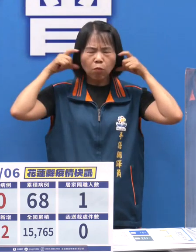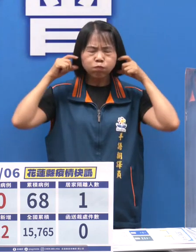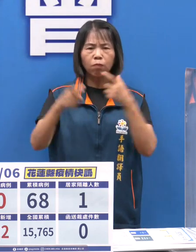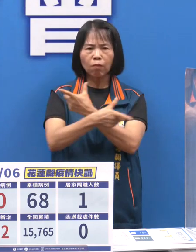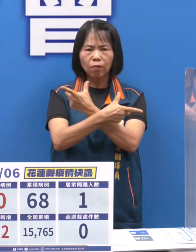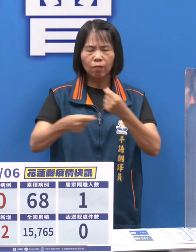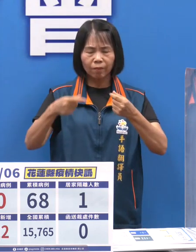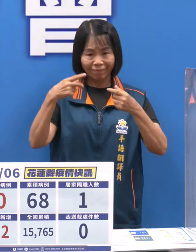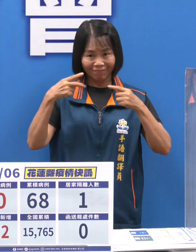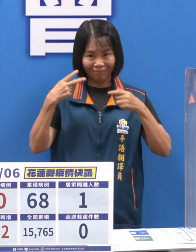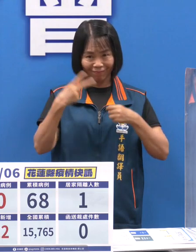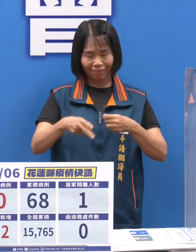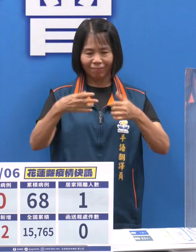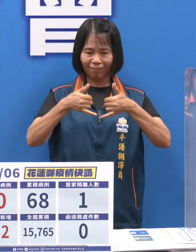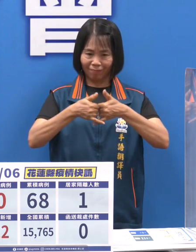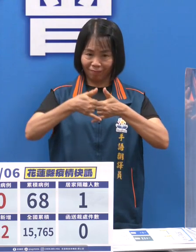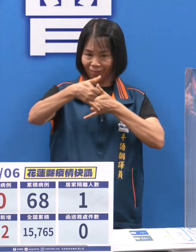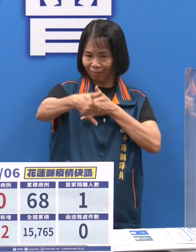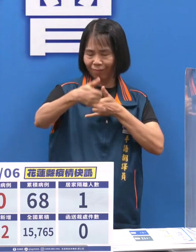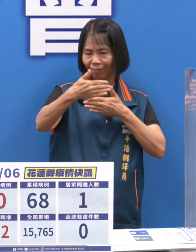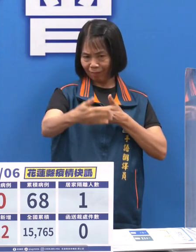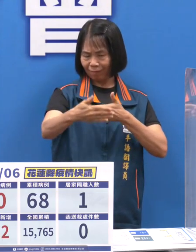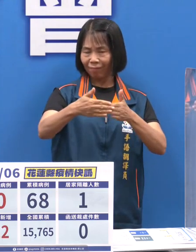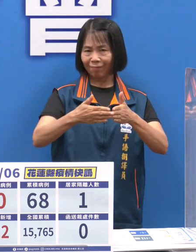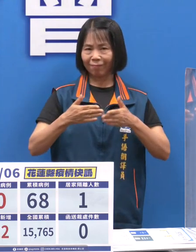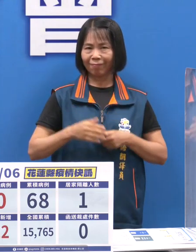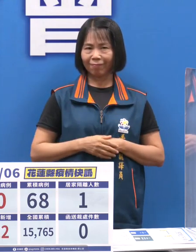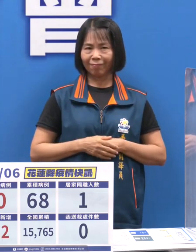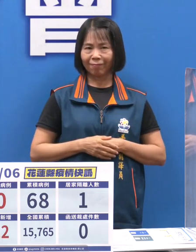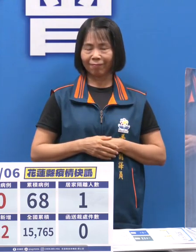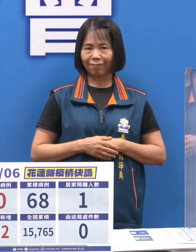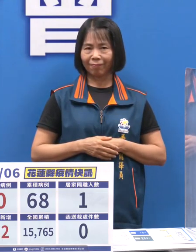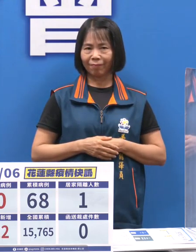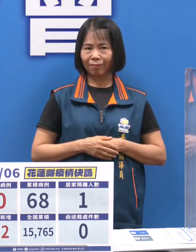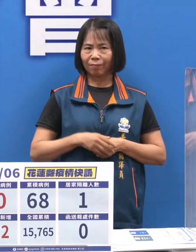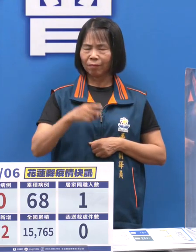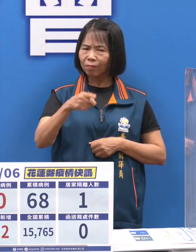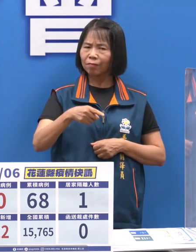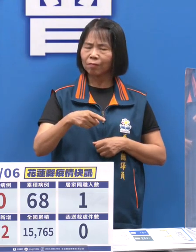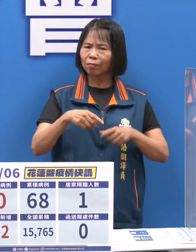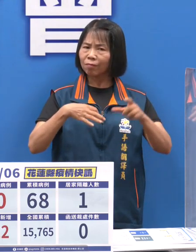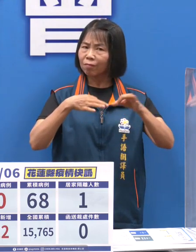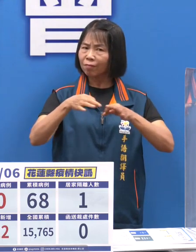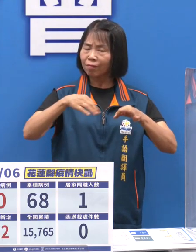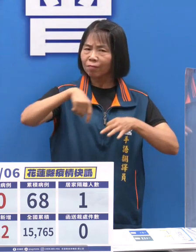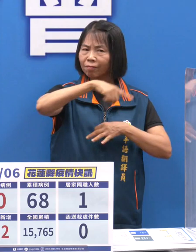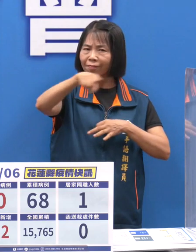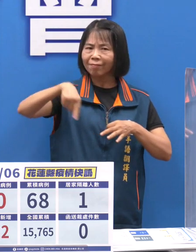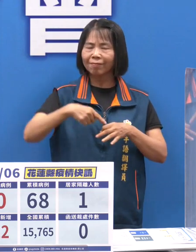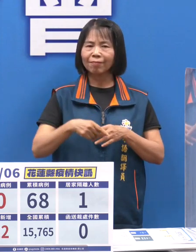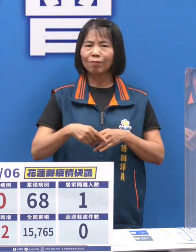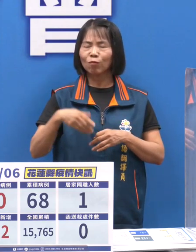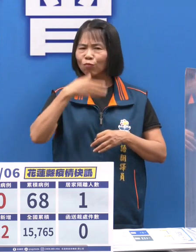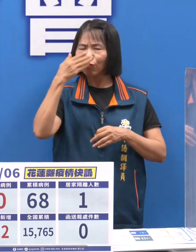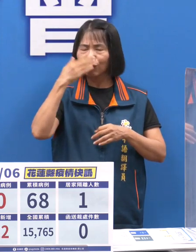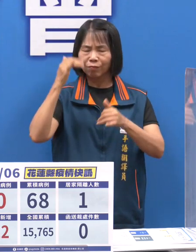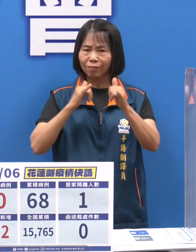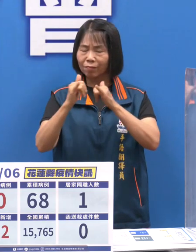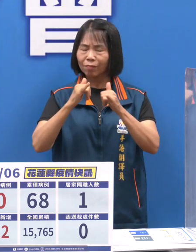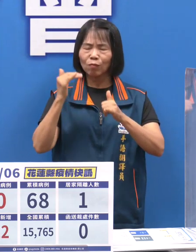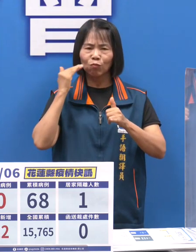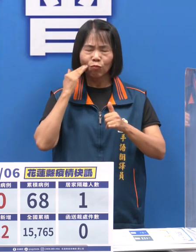且保持社交安全距离。我们业者带着观光客或者我们有意从事水上